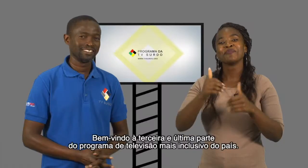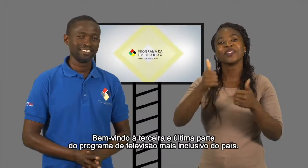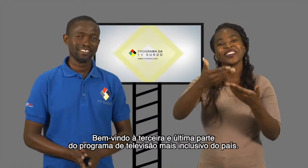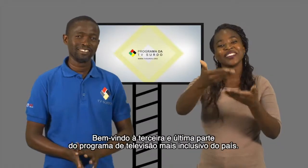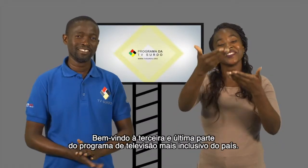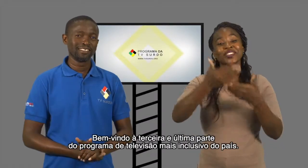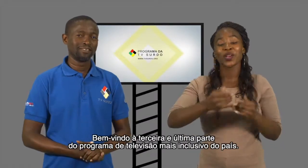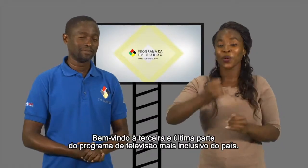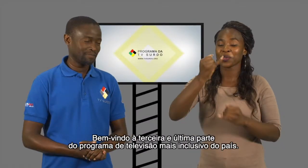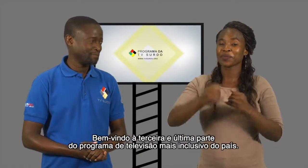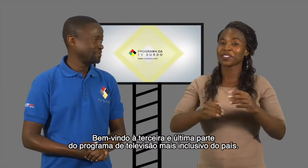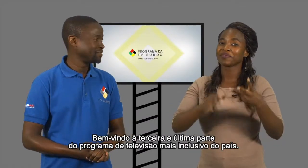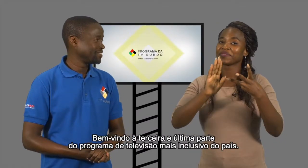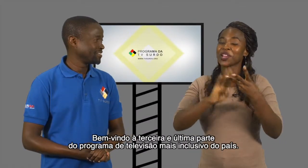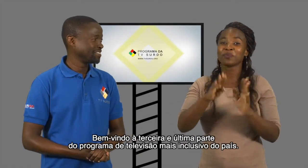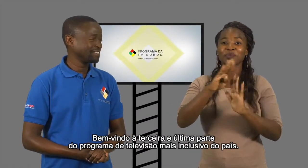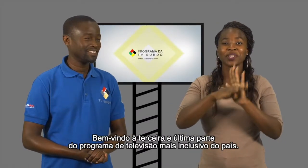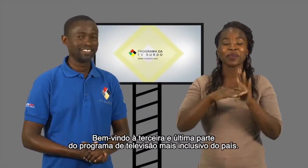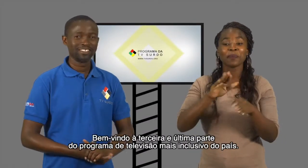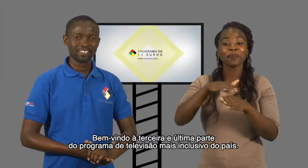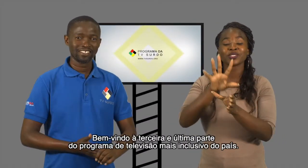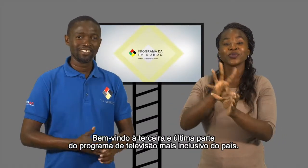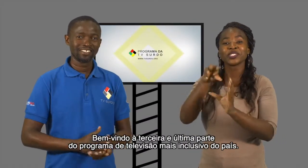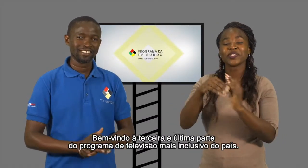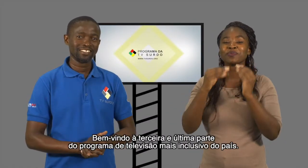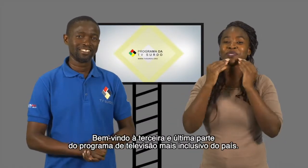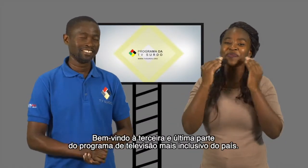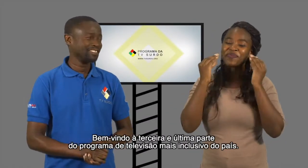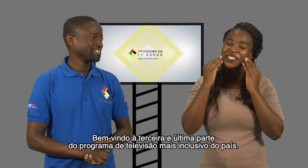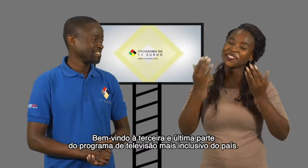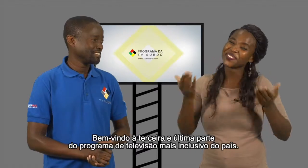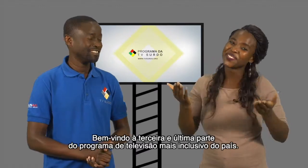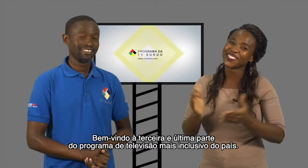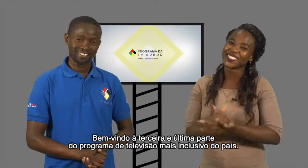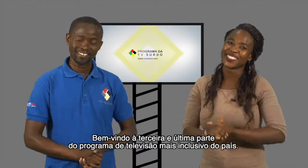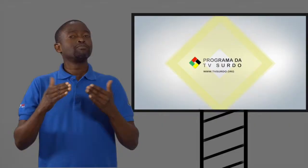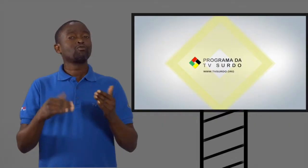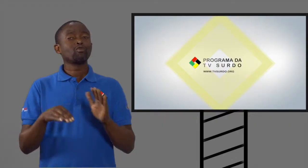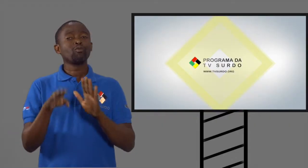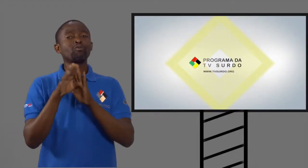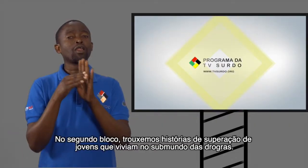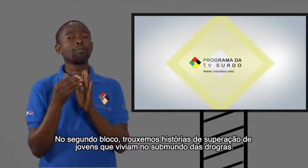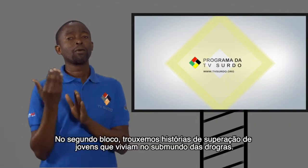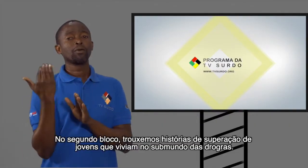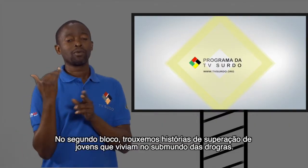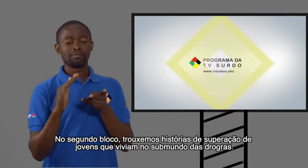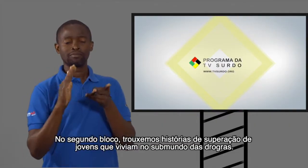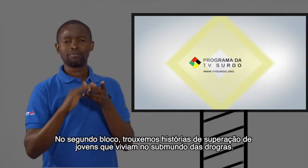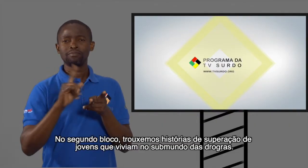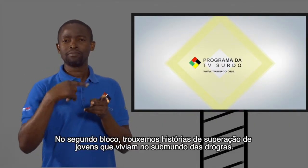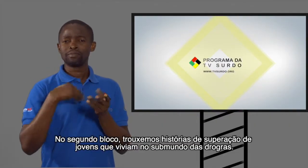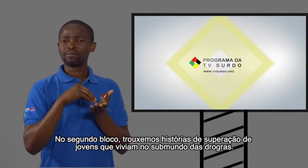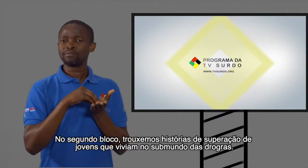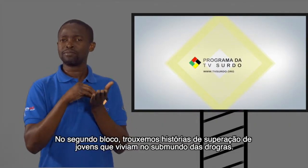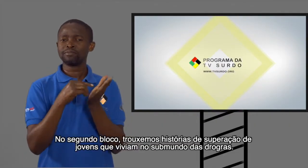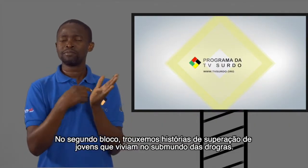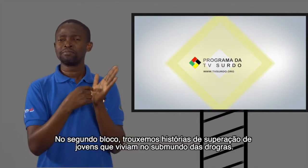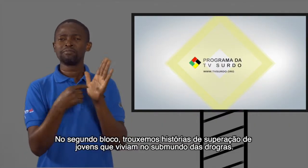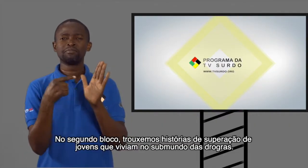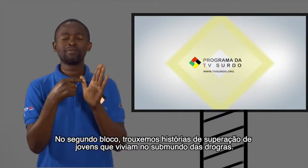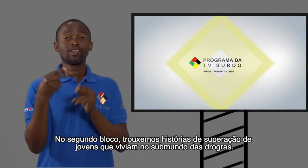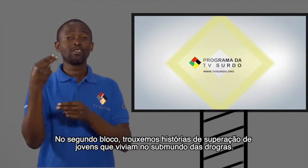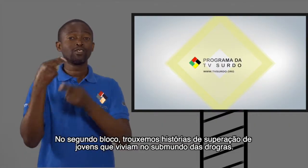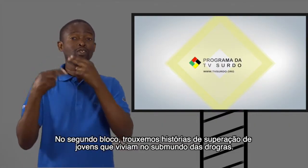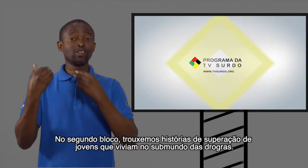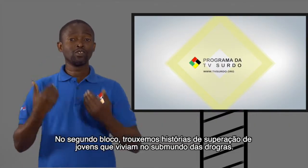Bem-vindo à terceira e última parte do programa de televisão mais inclusivo do país. No segundo bloco,